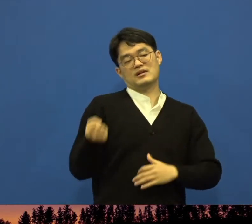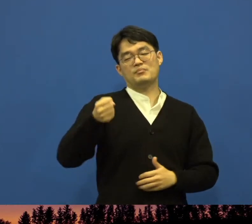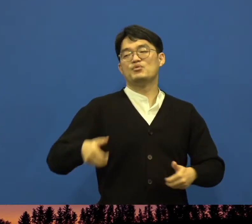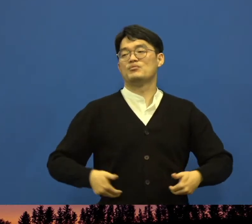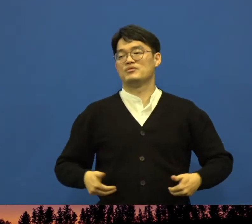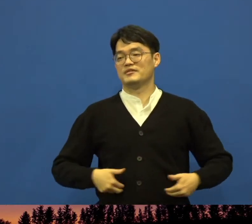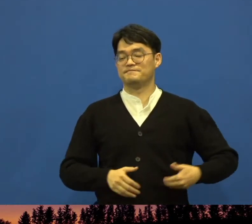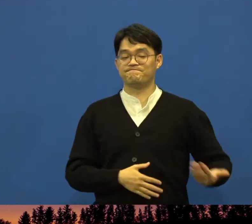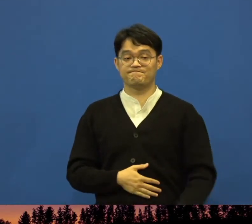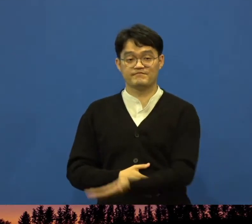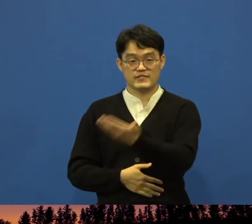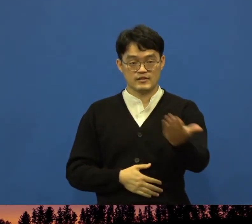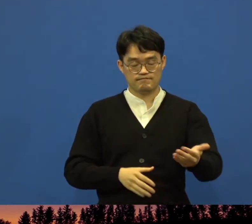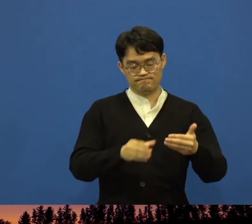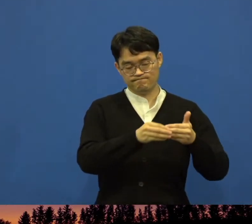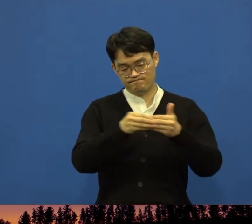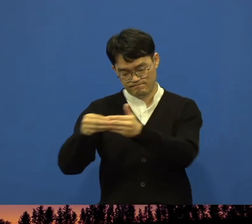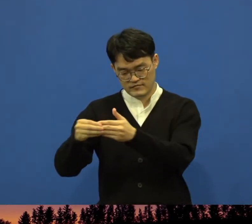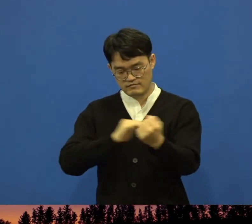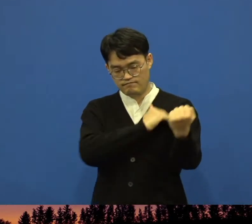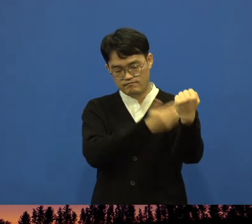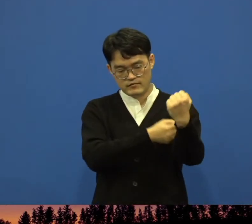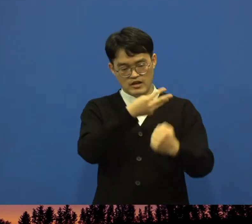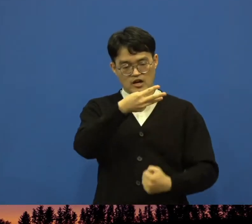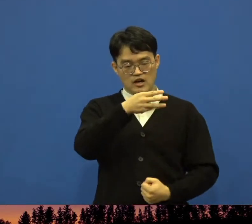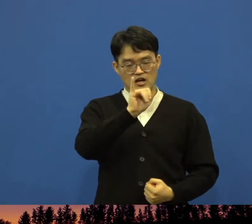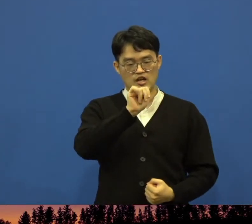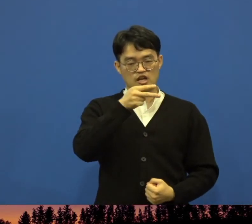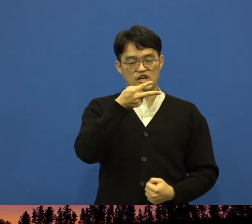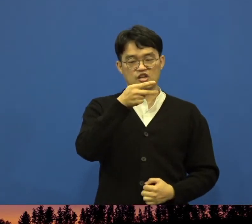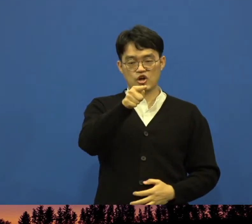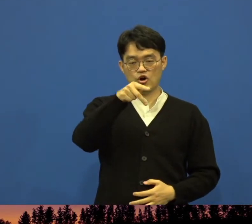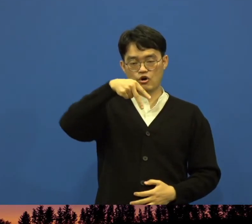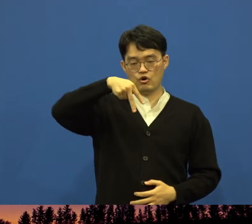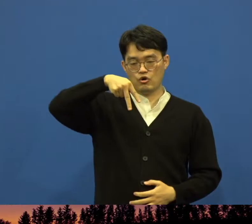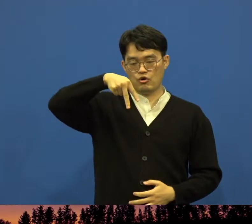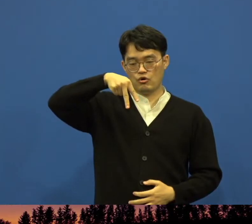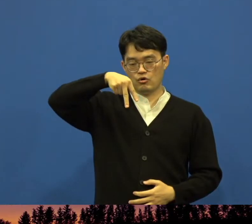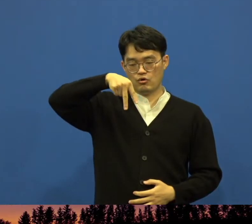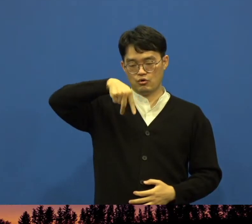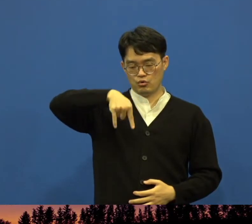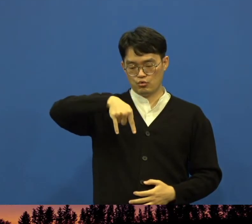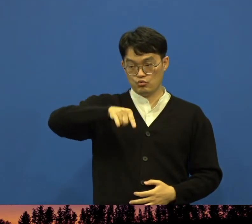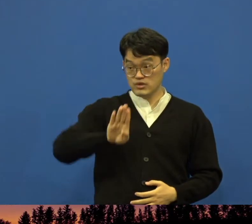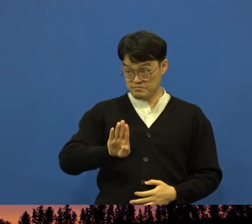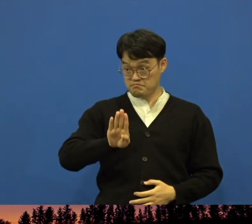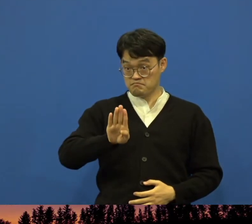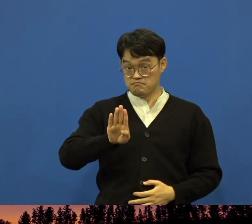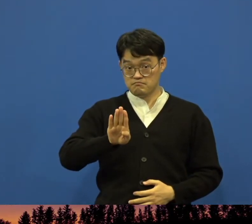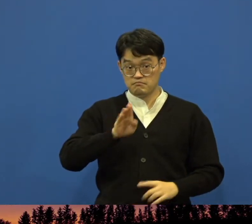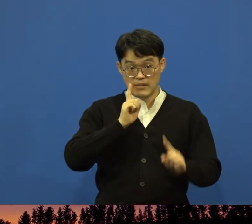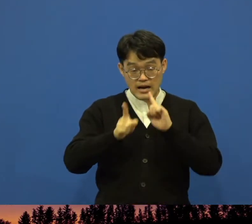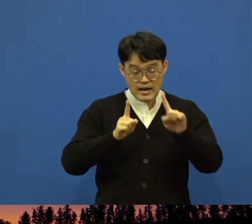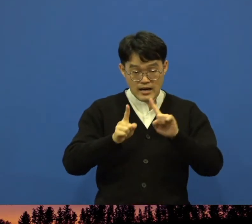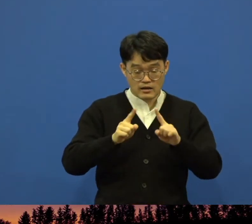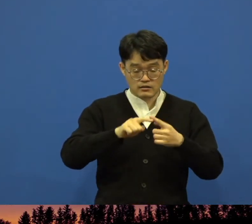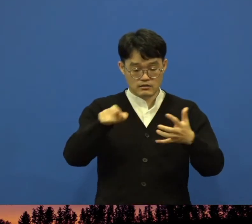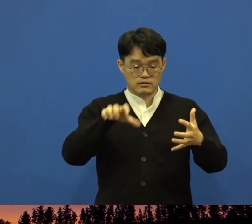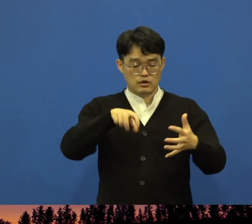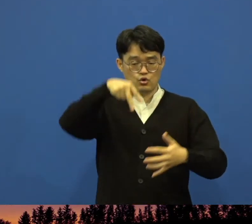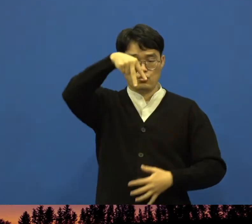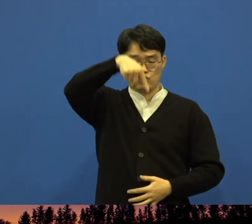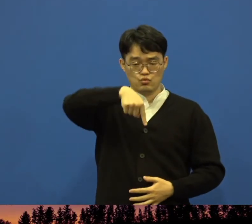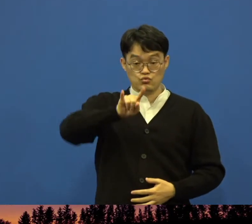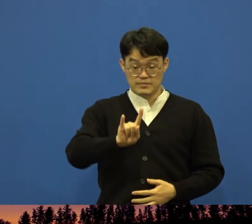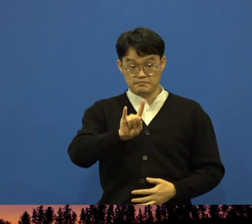리더십이라는 단어 있잖아요. 이게 리더십이야. 우리 십이 되잖아요. 그죠? 예를 이끄는 사람, 리더.